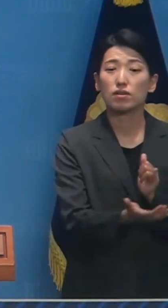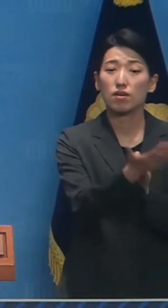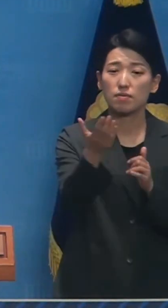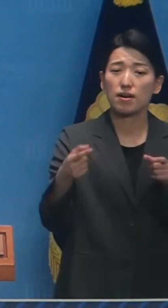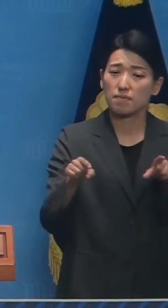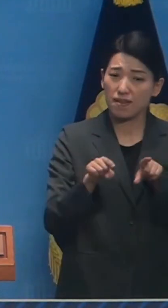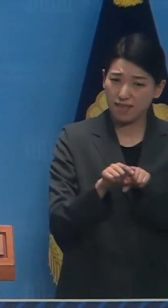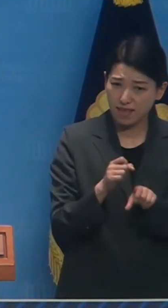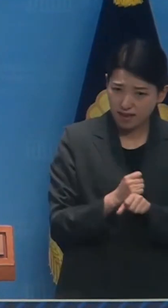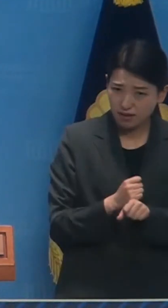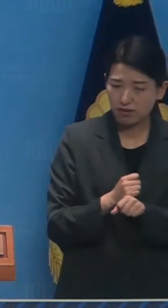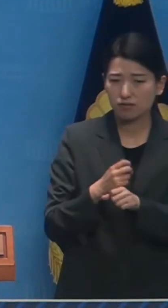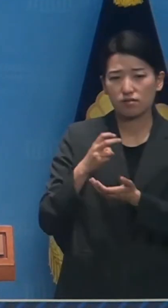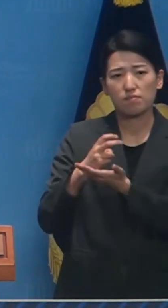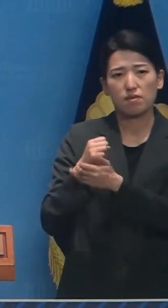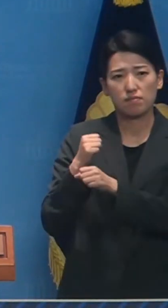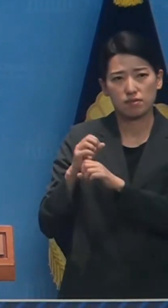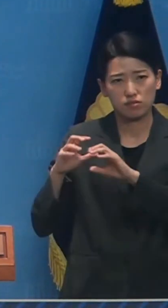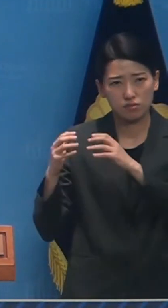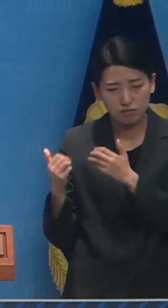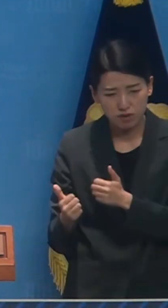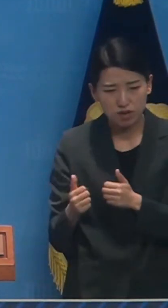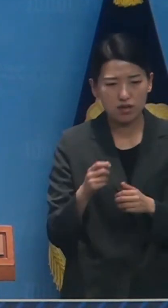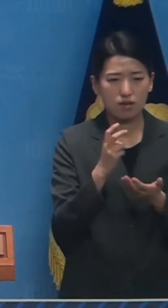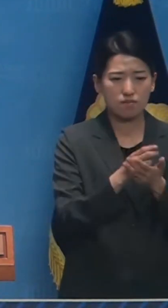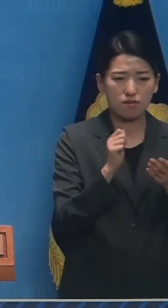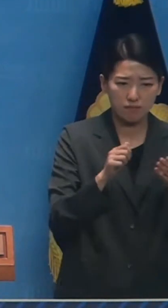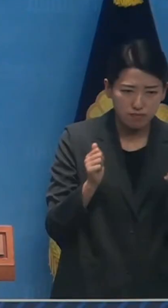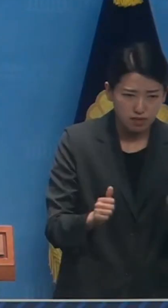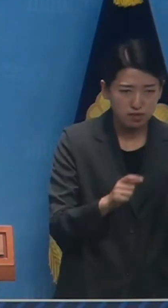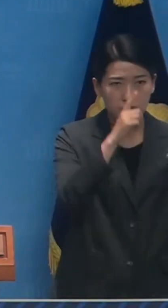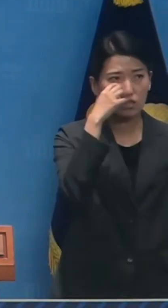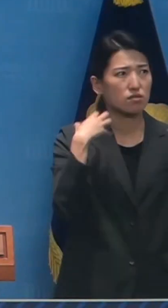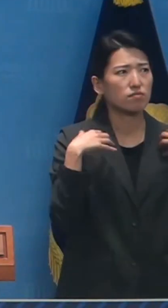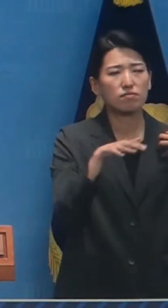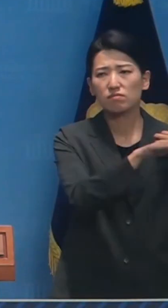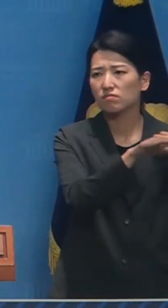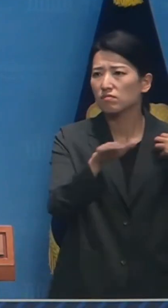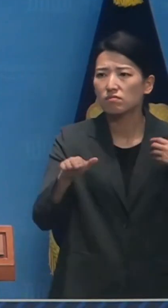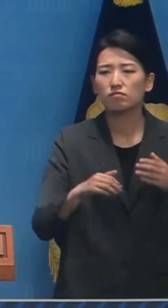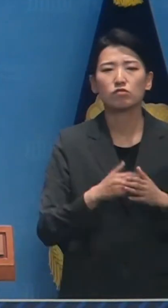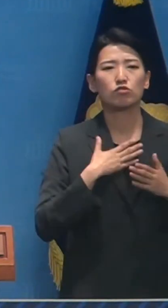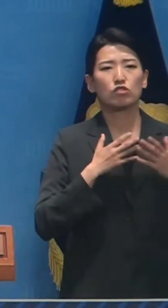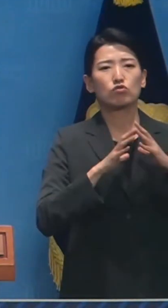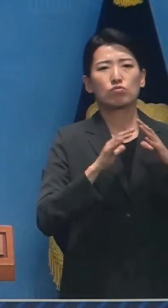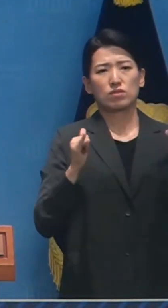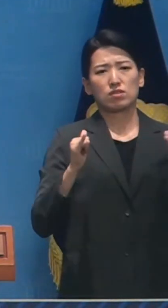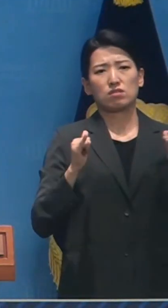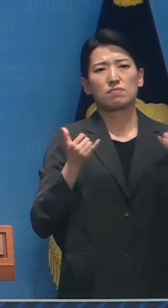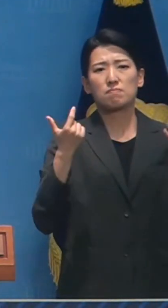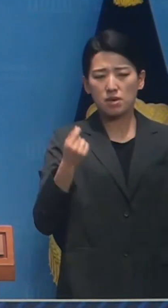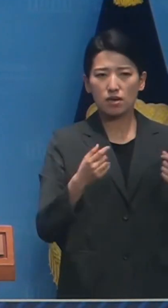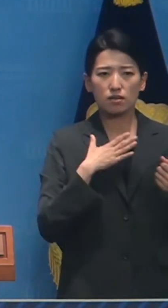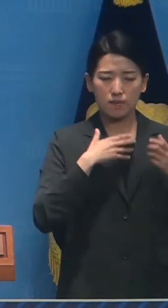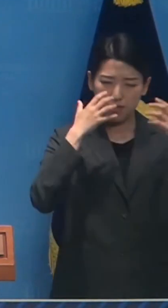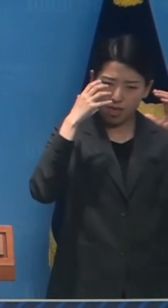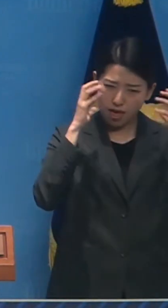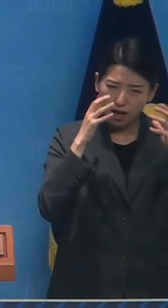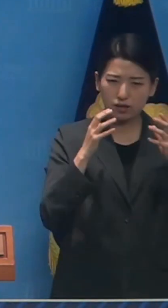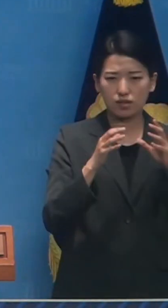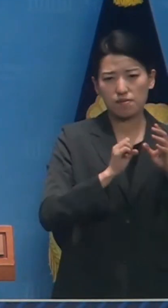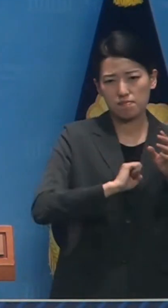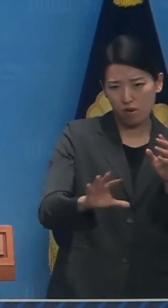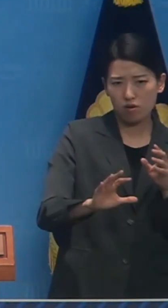함께 입법부, 행정부, 사법부의 중심에서 공화국의 시민 국민으로서 강력히 요구